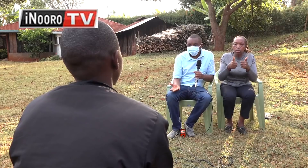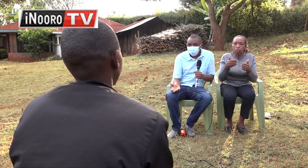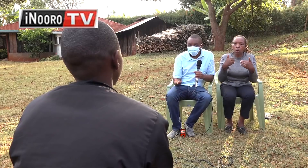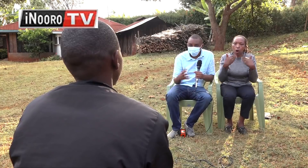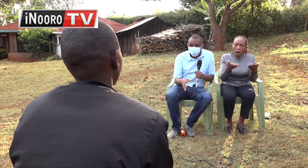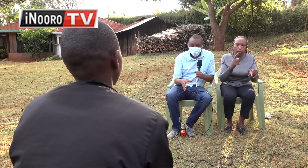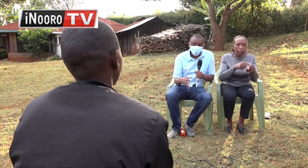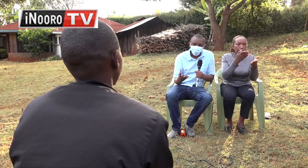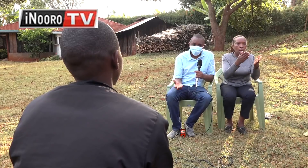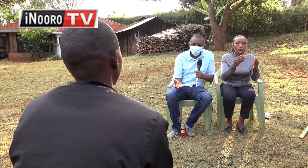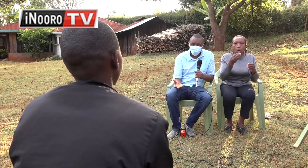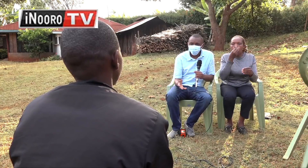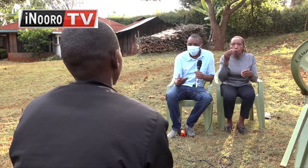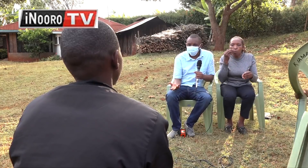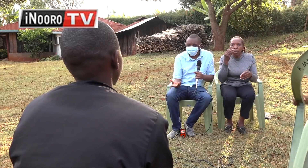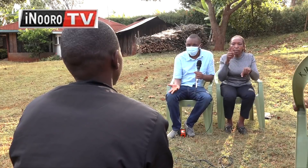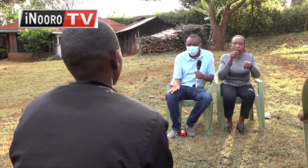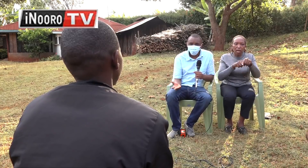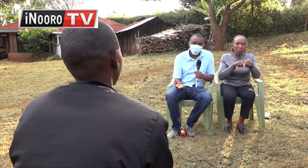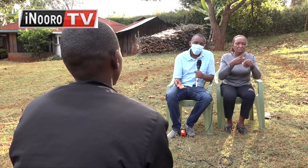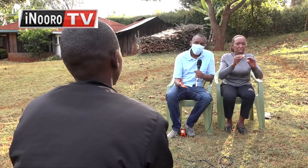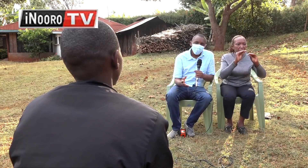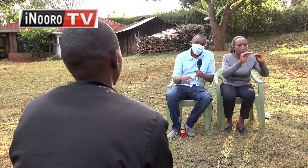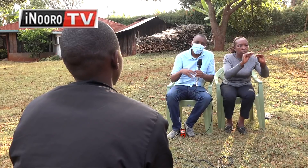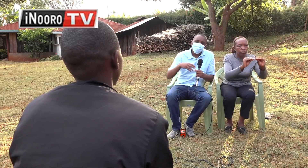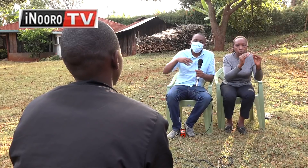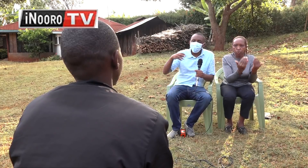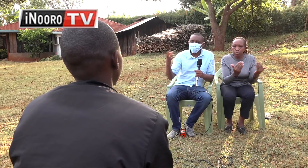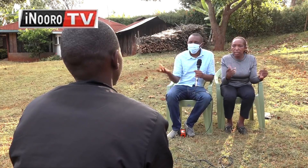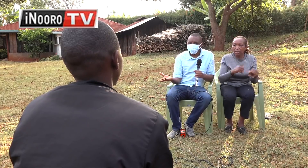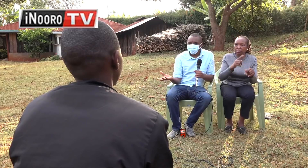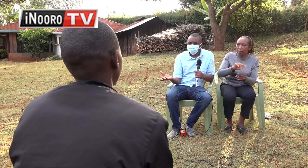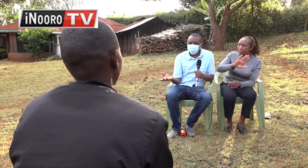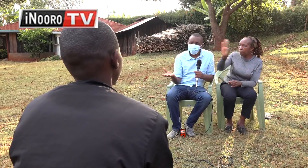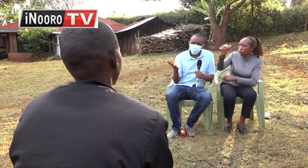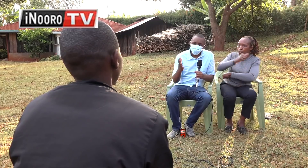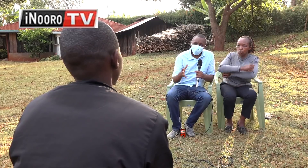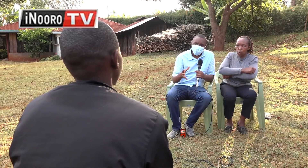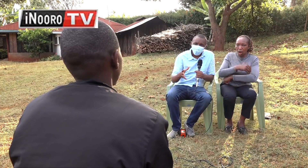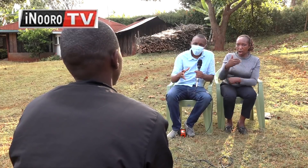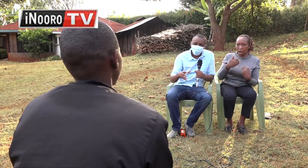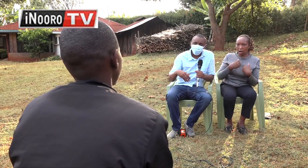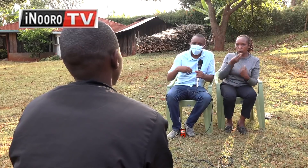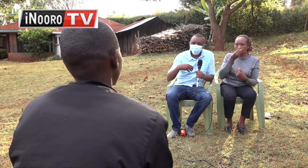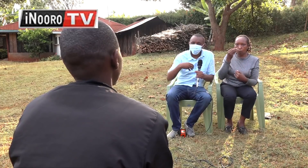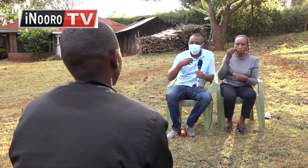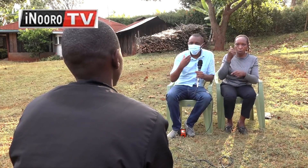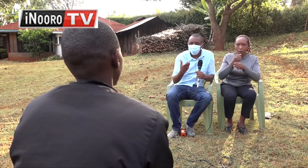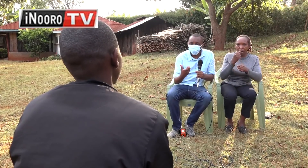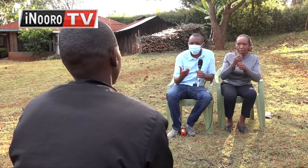guku mucii makiria riria urathomithia mwana, kuona rimwe ni athia thukuru agoka na homework ni arenda ciugo imwe kumenya